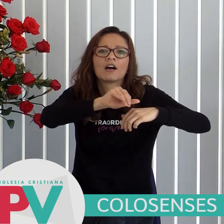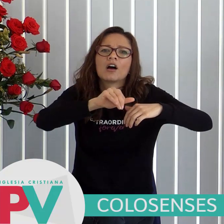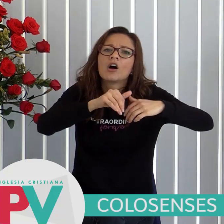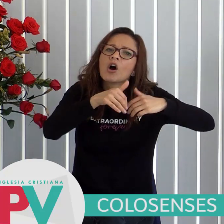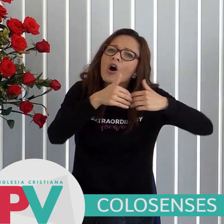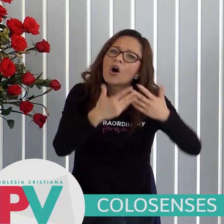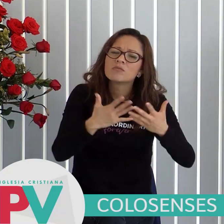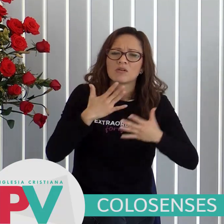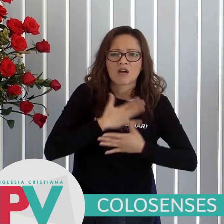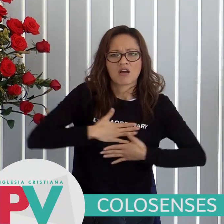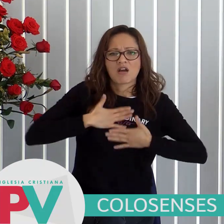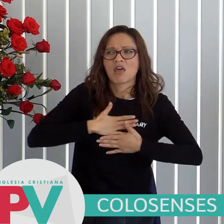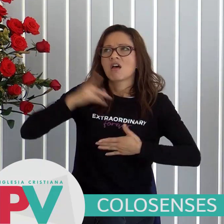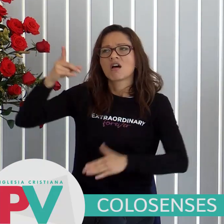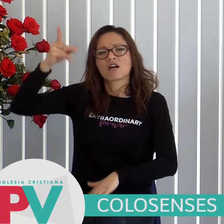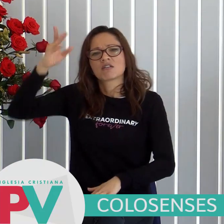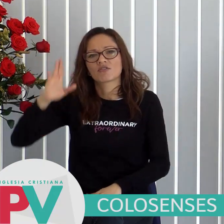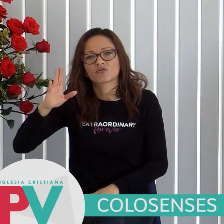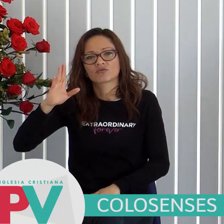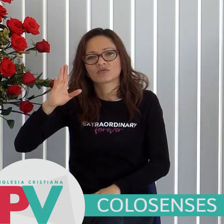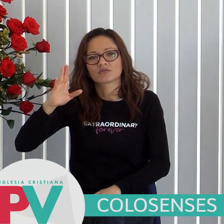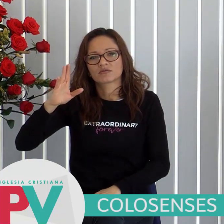agradamos nosotros a Dios?